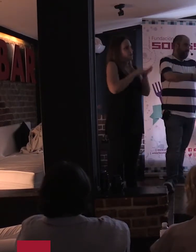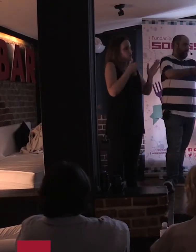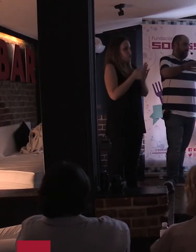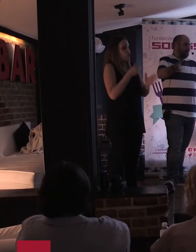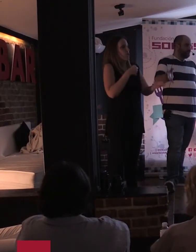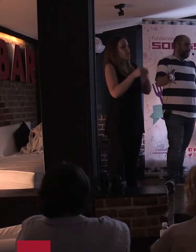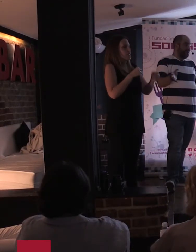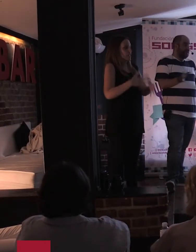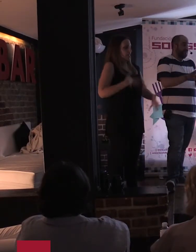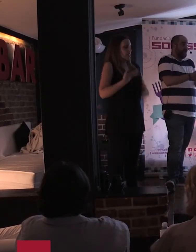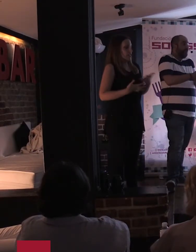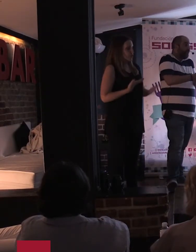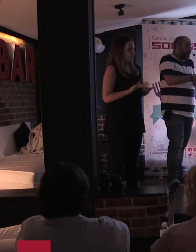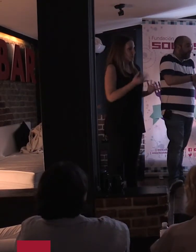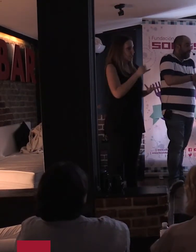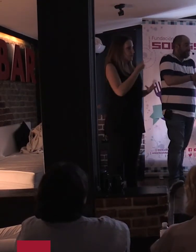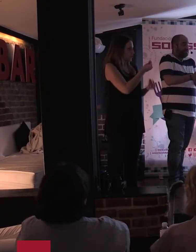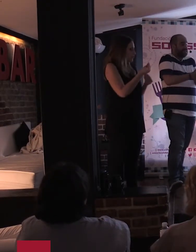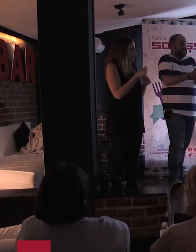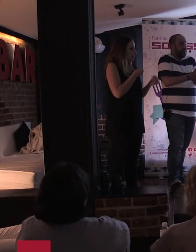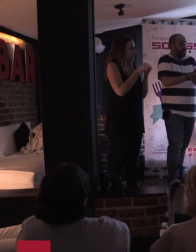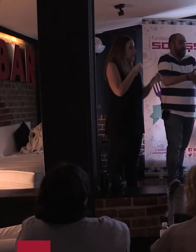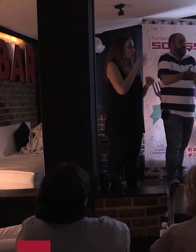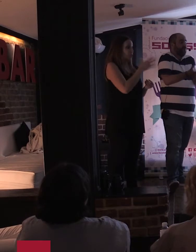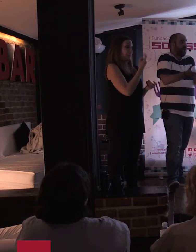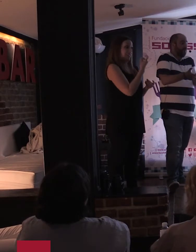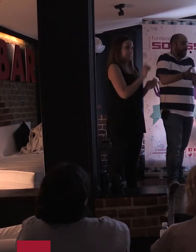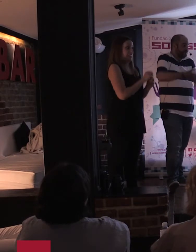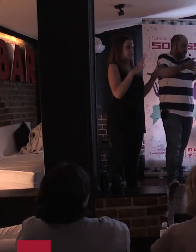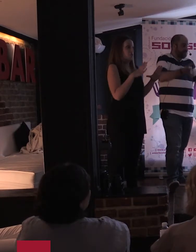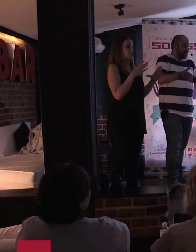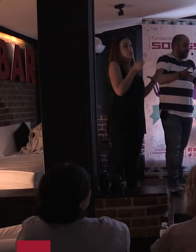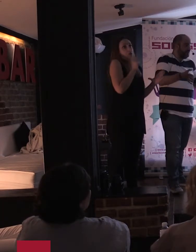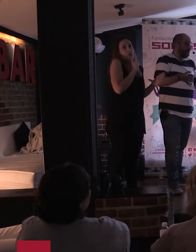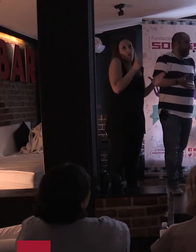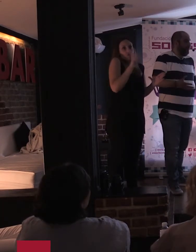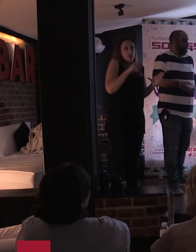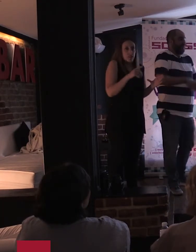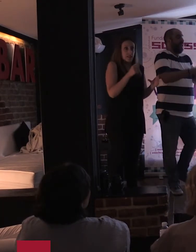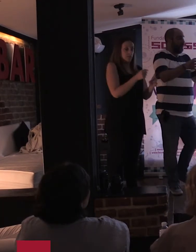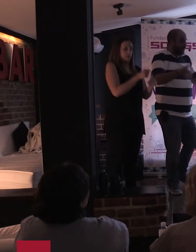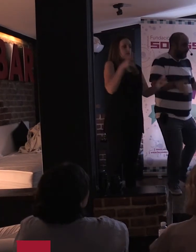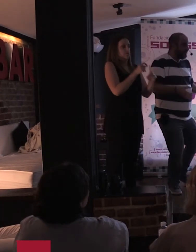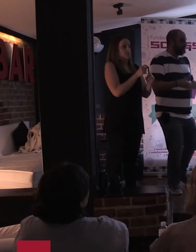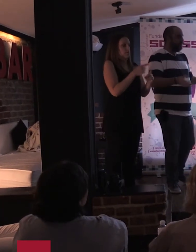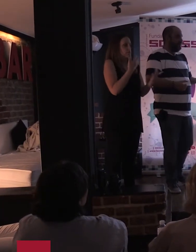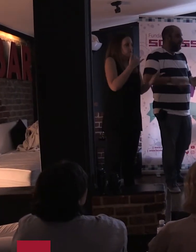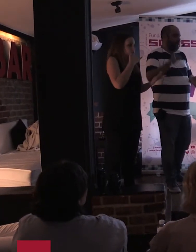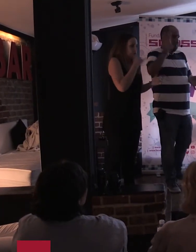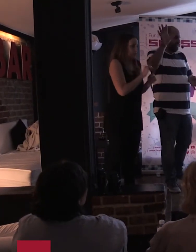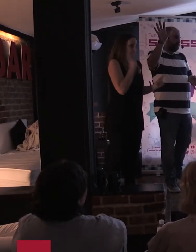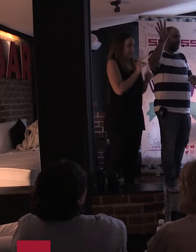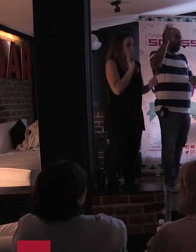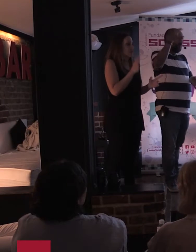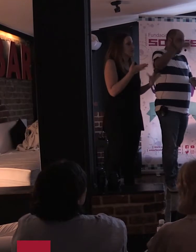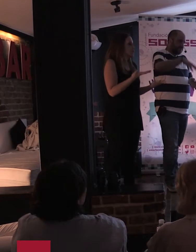hay muchos materiales, porque como lo único que necesitas es activo, pero no es muy complejo, es meter un chispazo en algo nanométrico y tal,